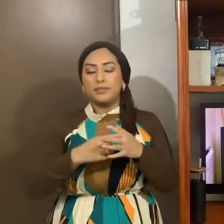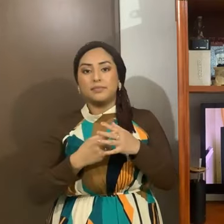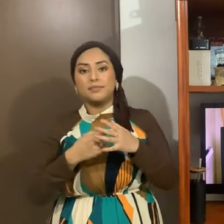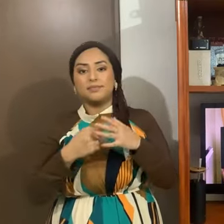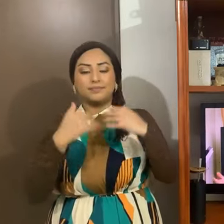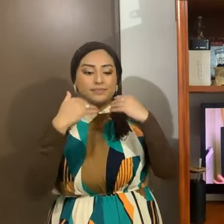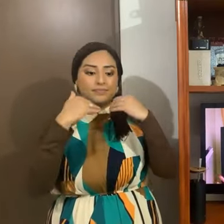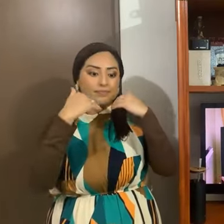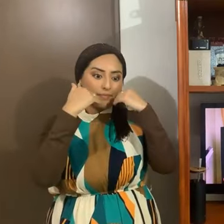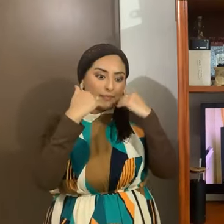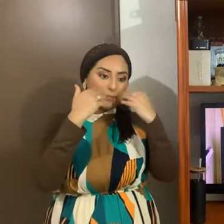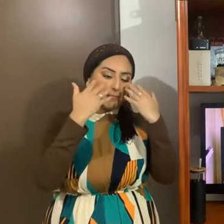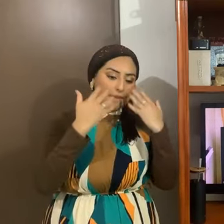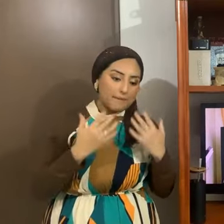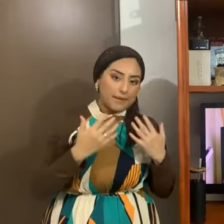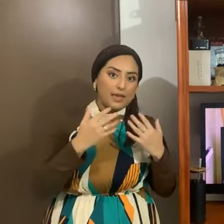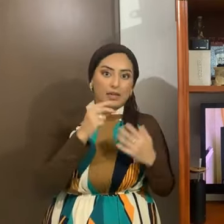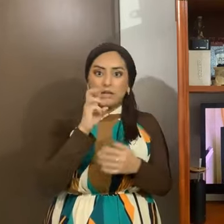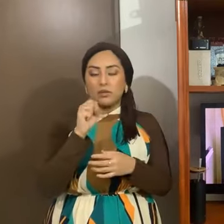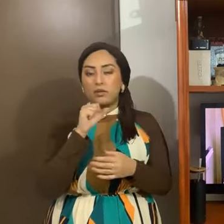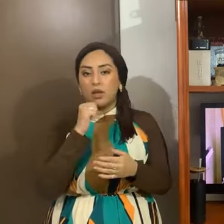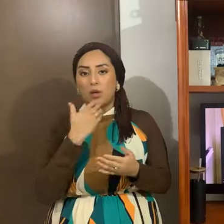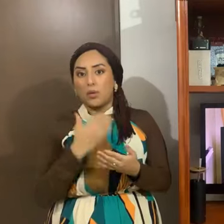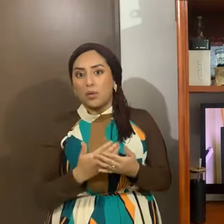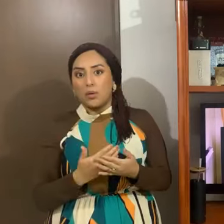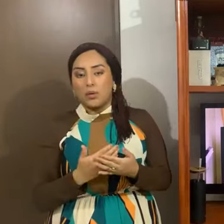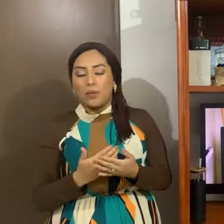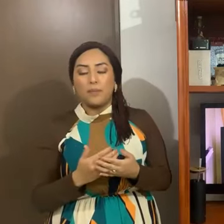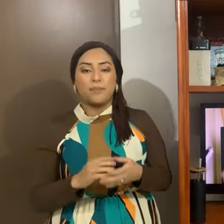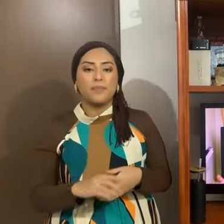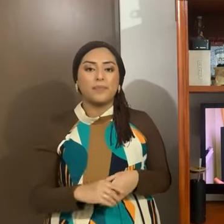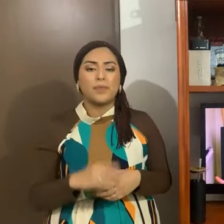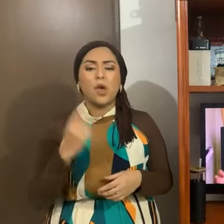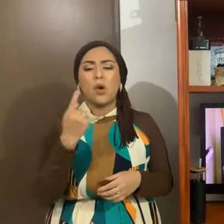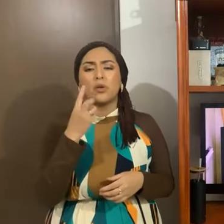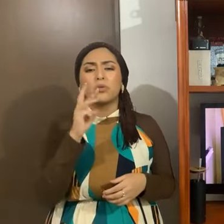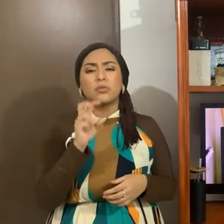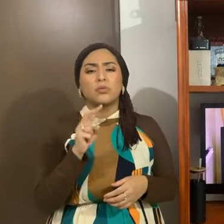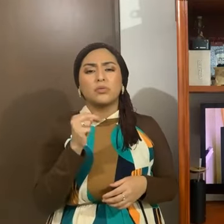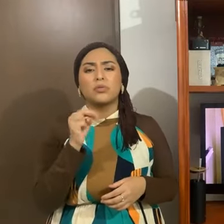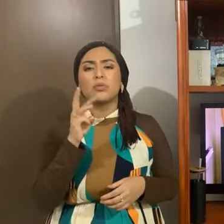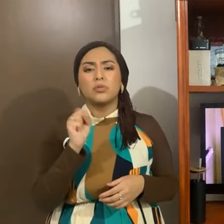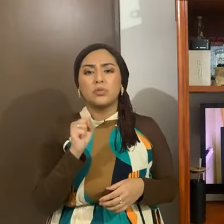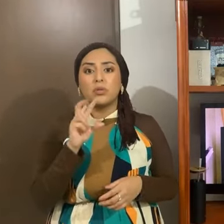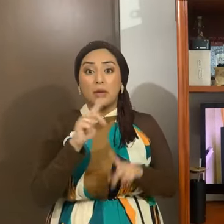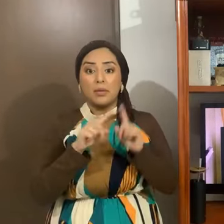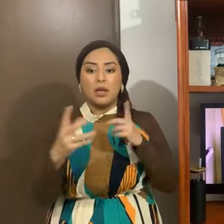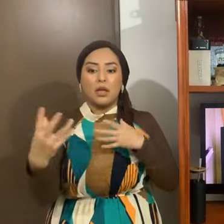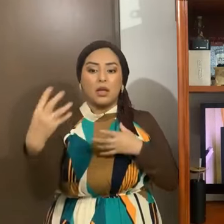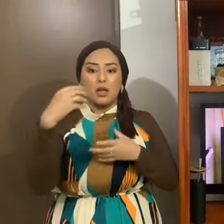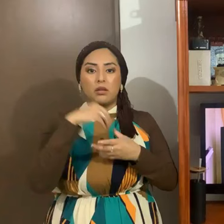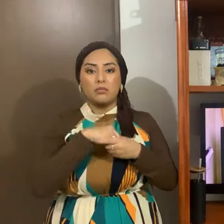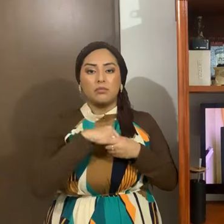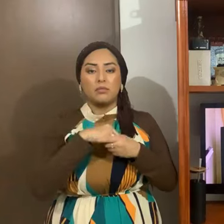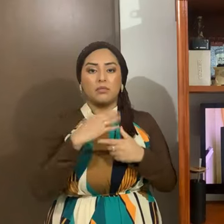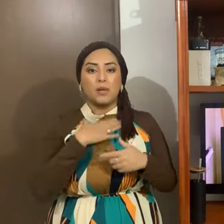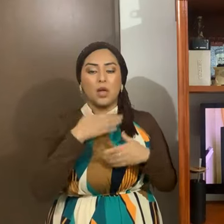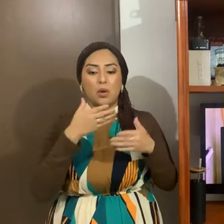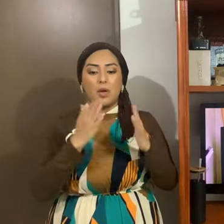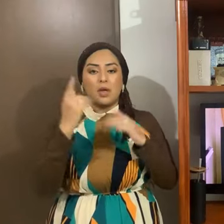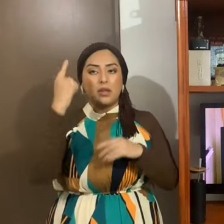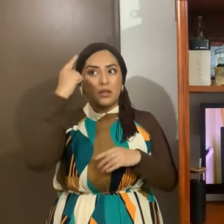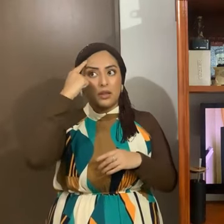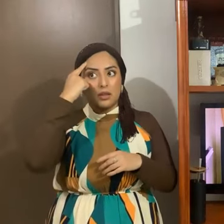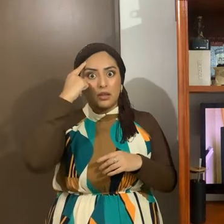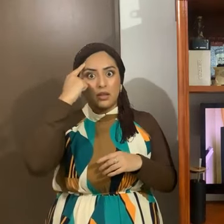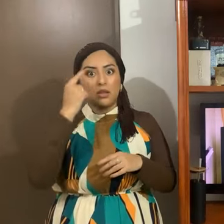con depresión. ¿Por qué? Pues porque las noticias no son buenas. Pero es que son solo noticias, sí, pero es que se están integrando a tu forma de pensar